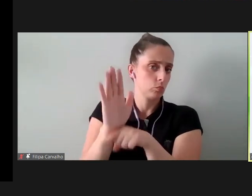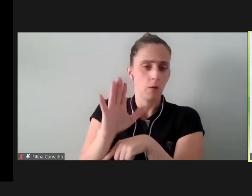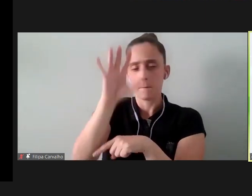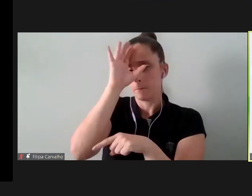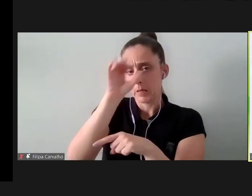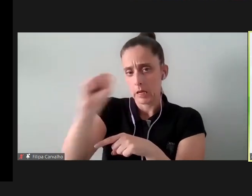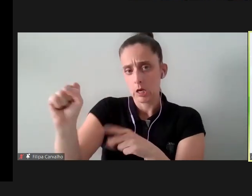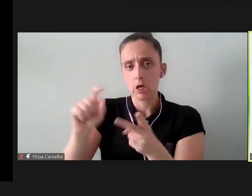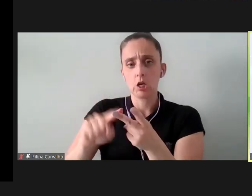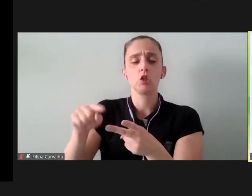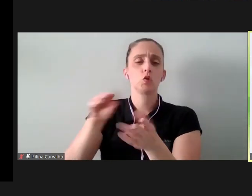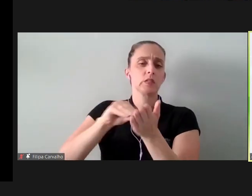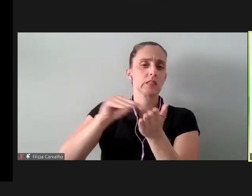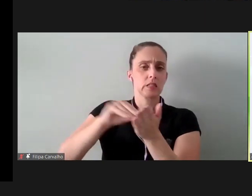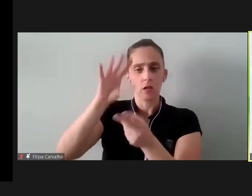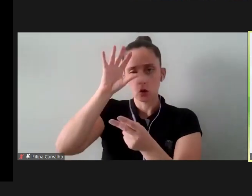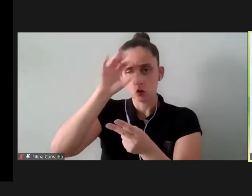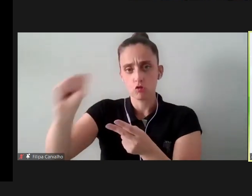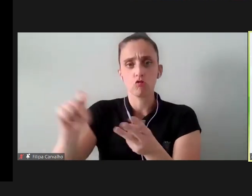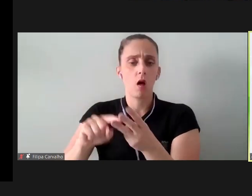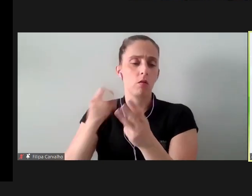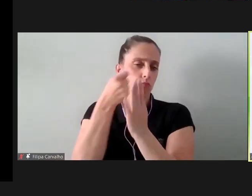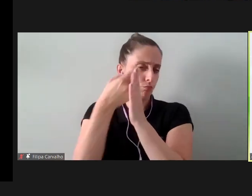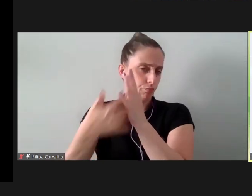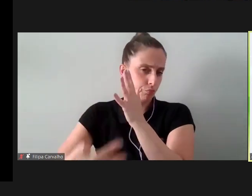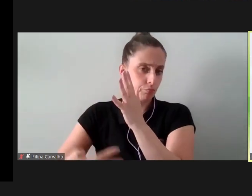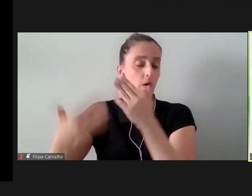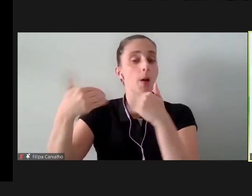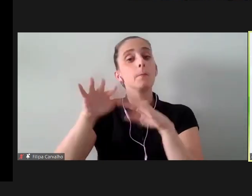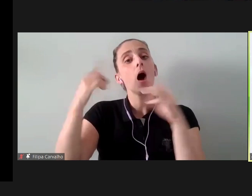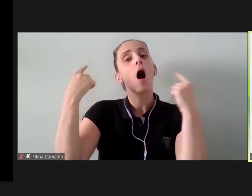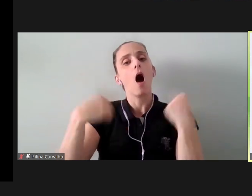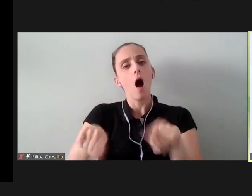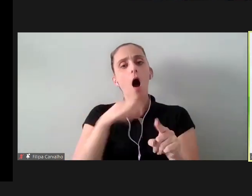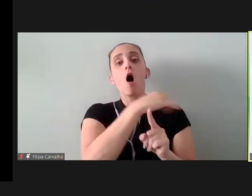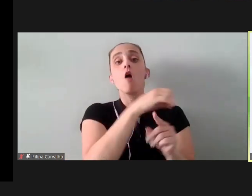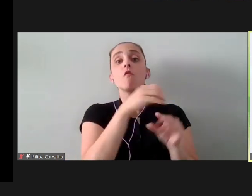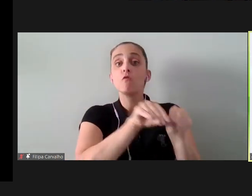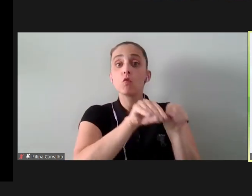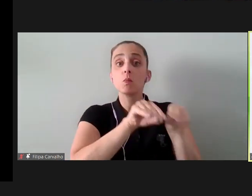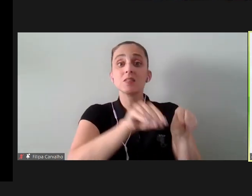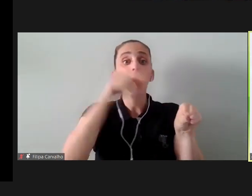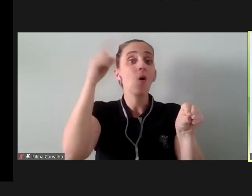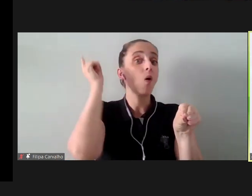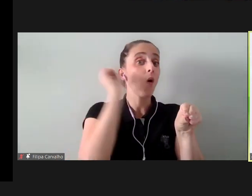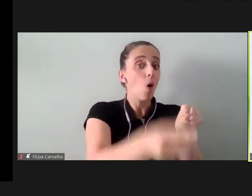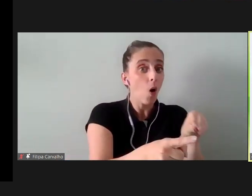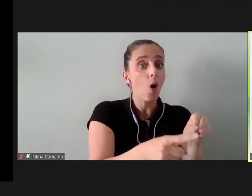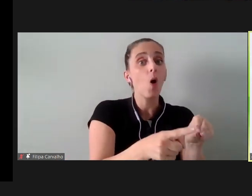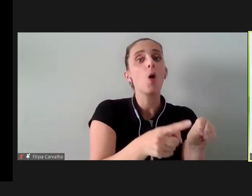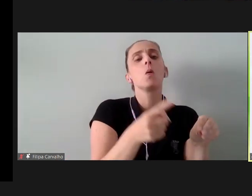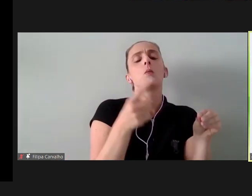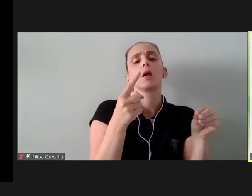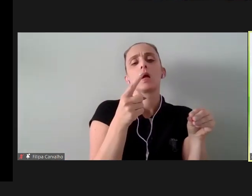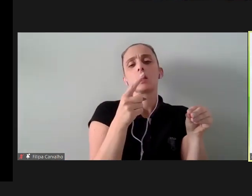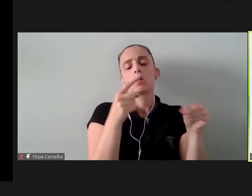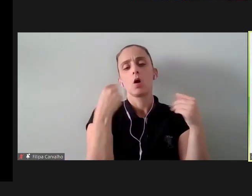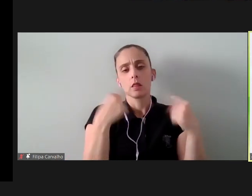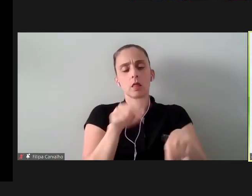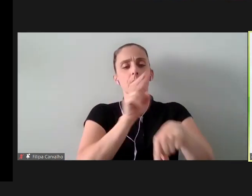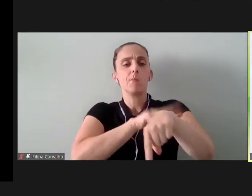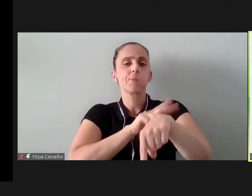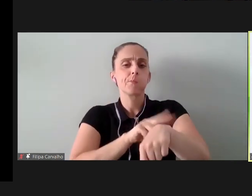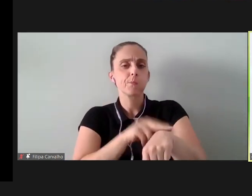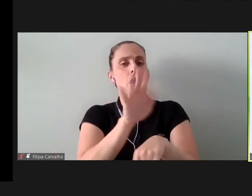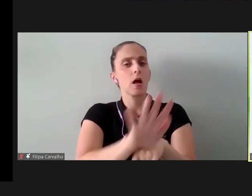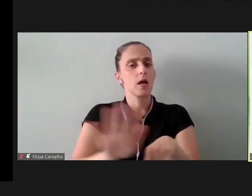ministros, secretários de Estado, por aí, mas temos já formações obrigatórias voltadas a diretores nacionais, diretores